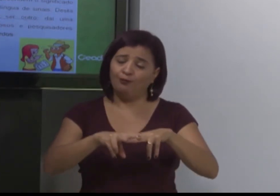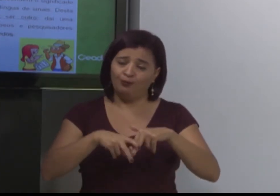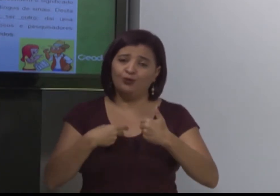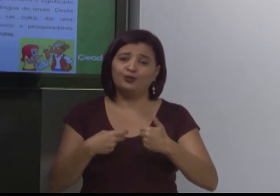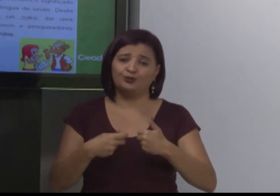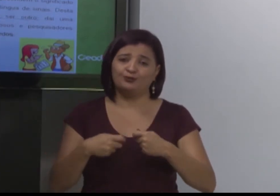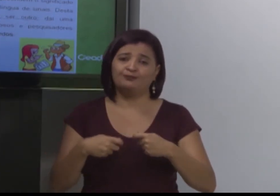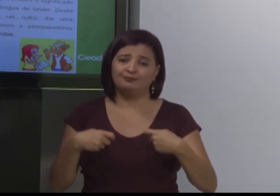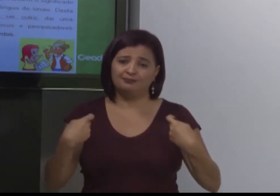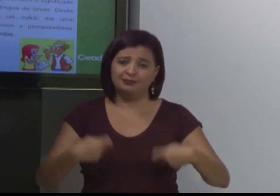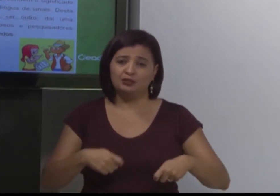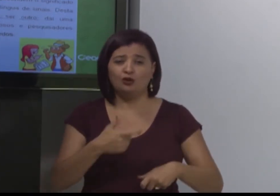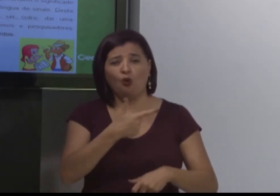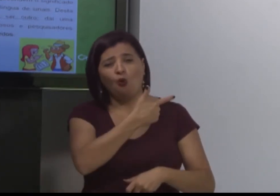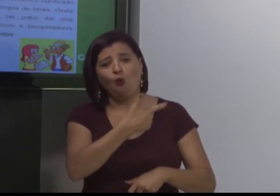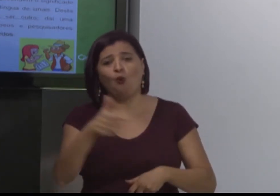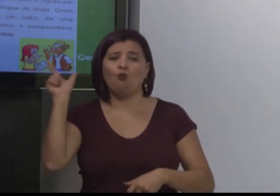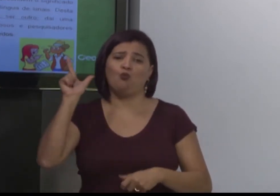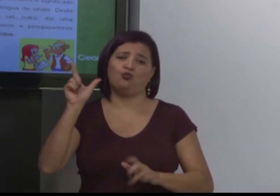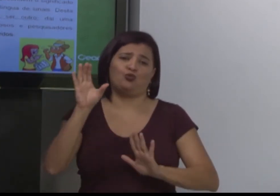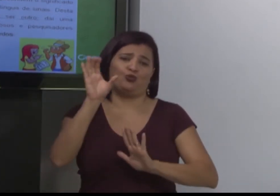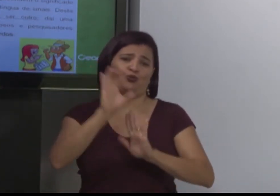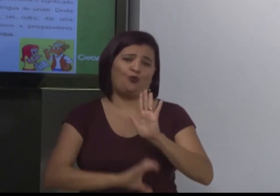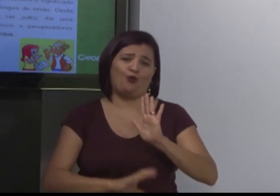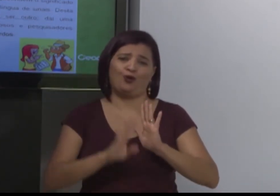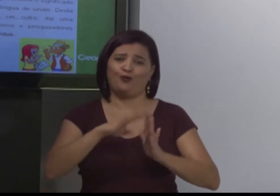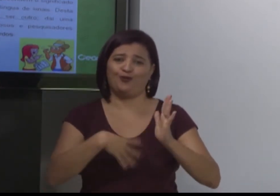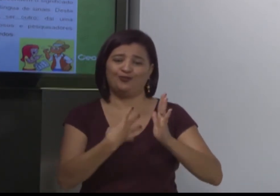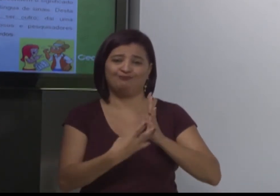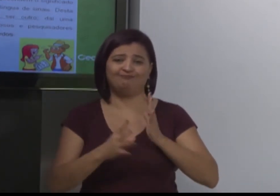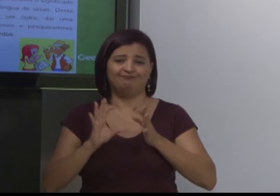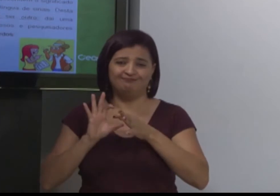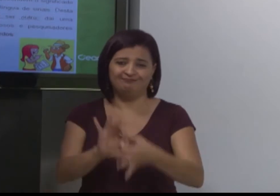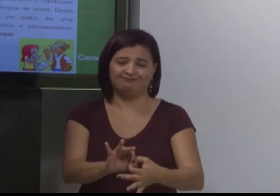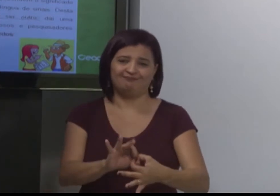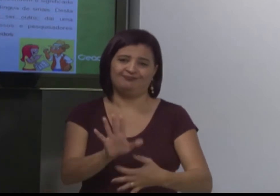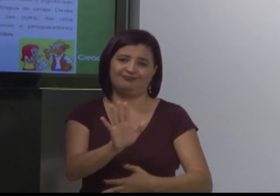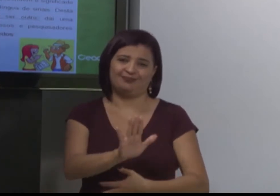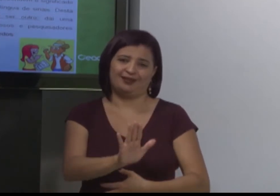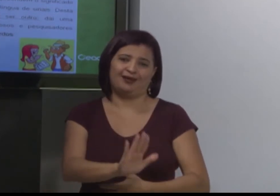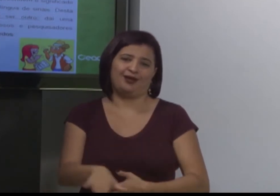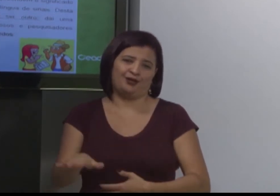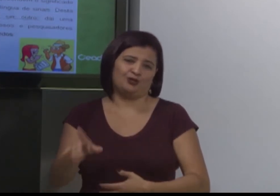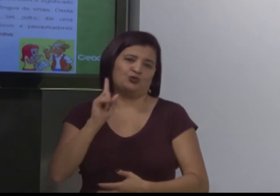relações, das interações, que se dão por meio das línguas de sinais.